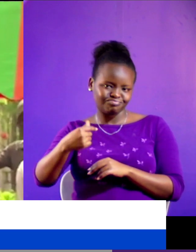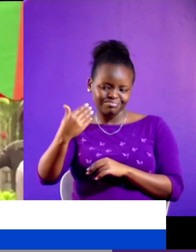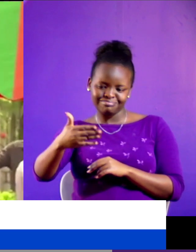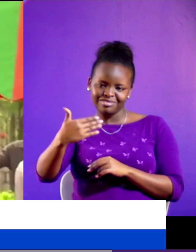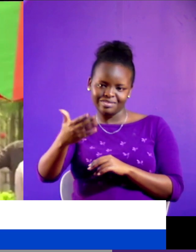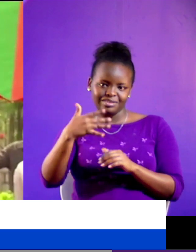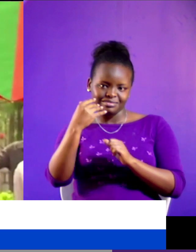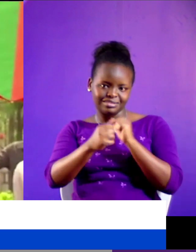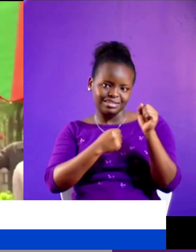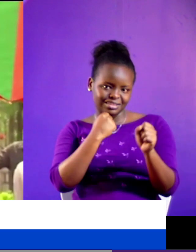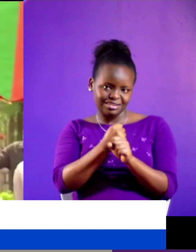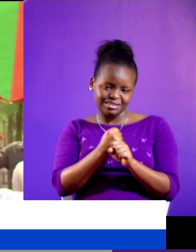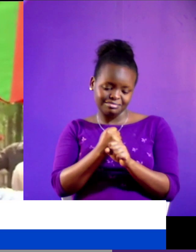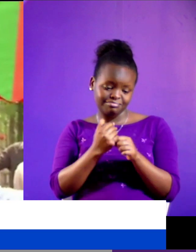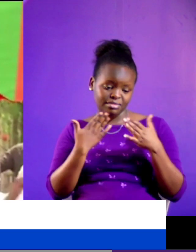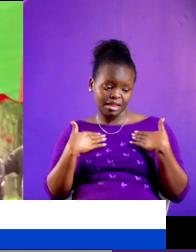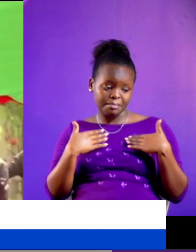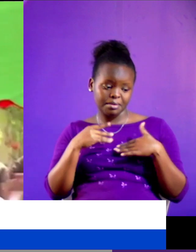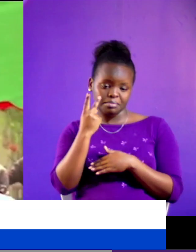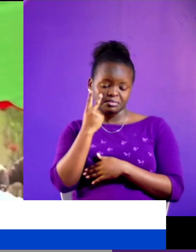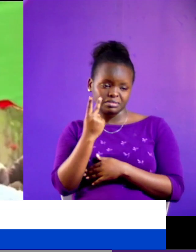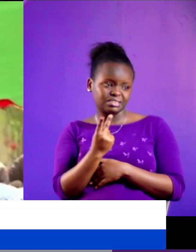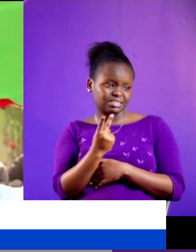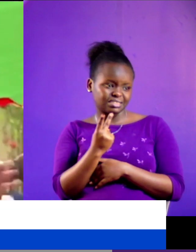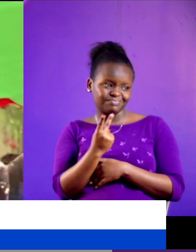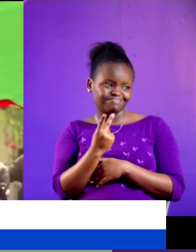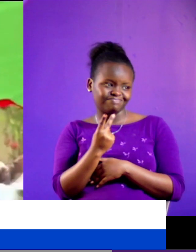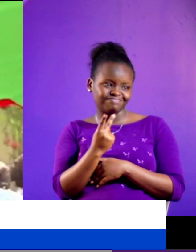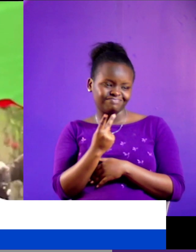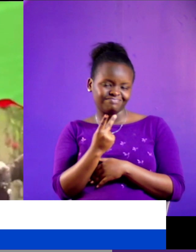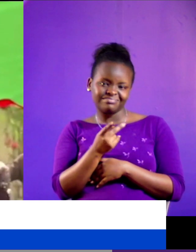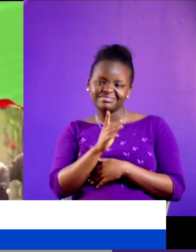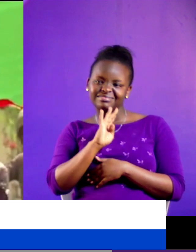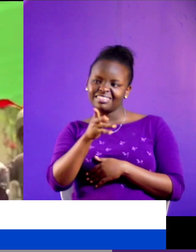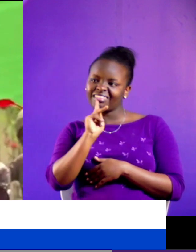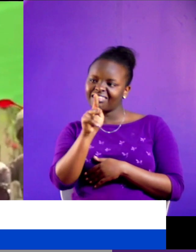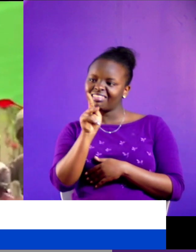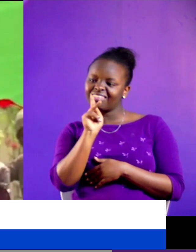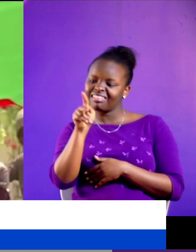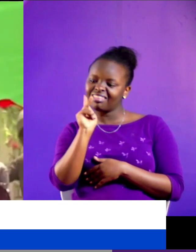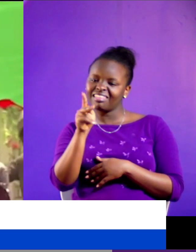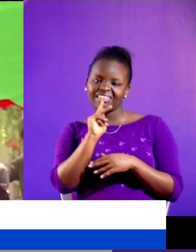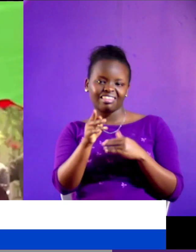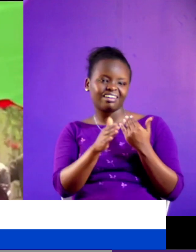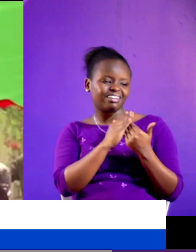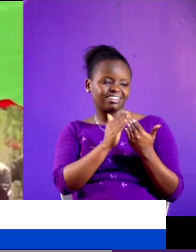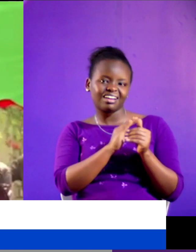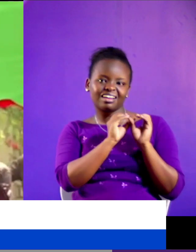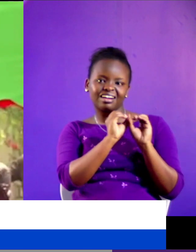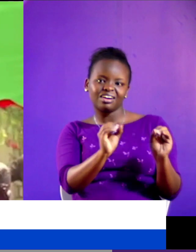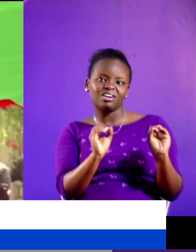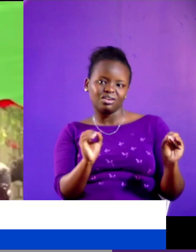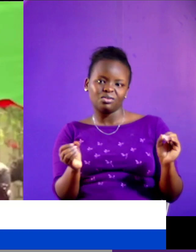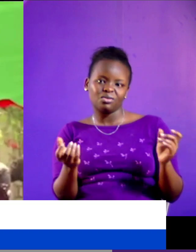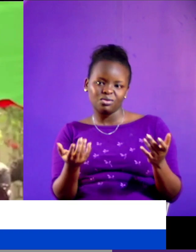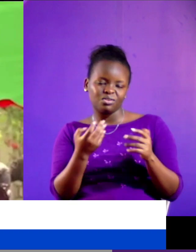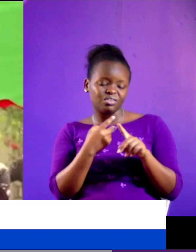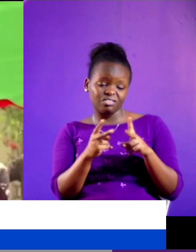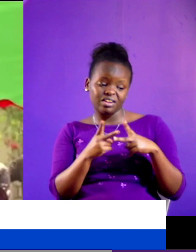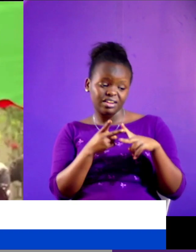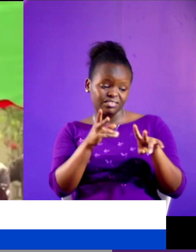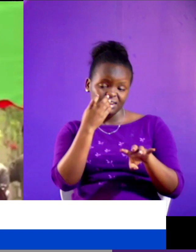Vile naona watu wanatapatapa maneno huku nje bila mpangilio, itakuwa vigumu sana.